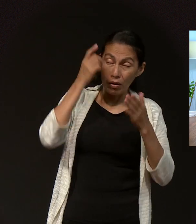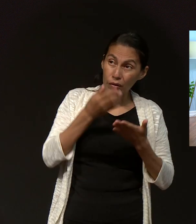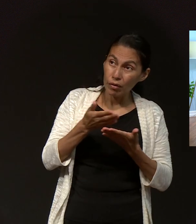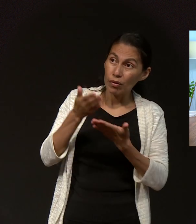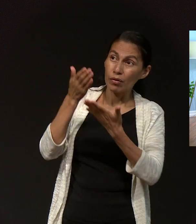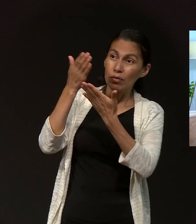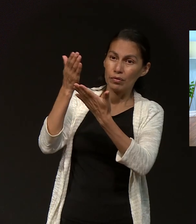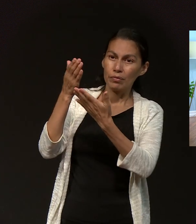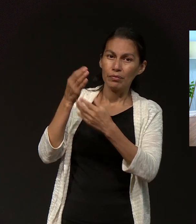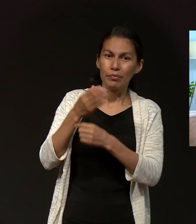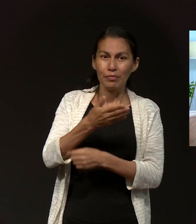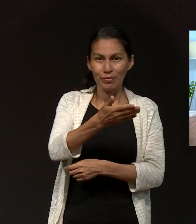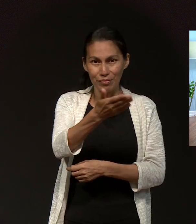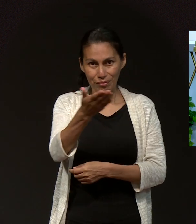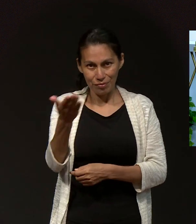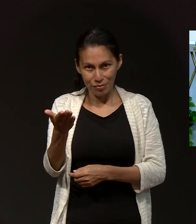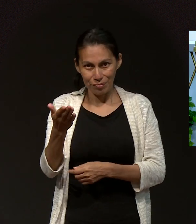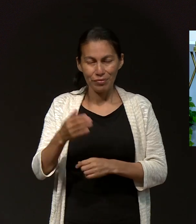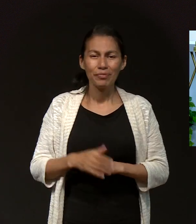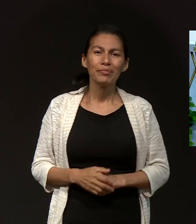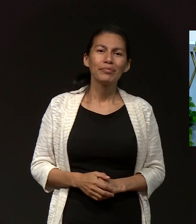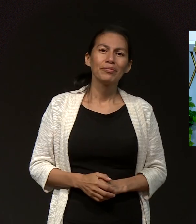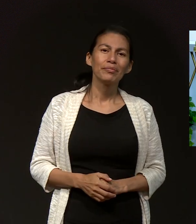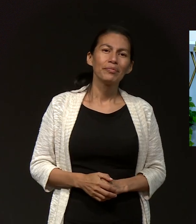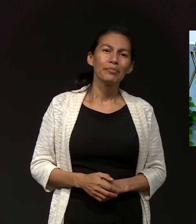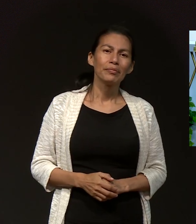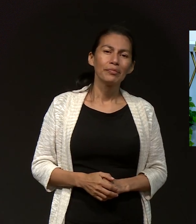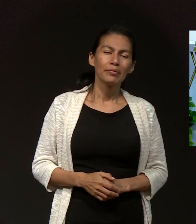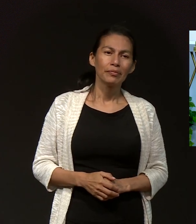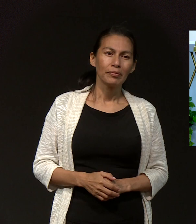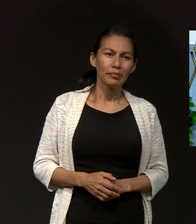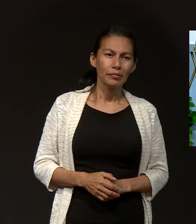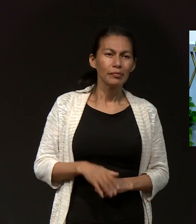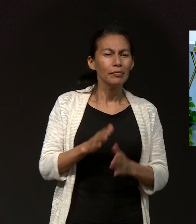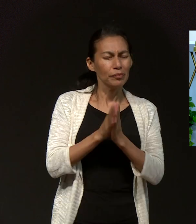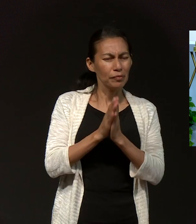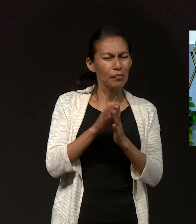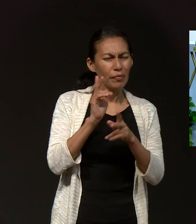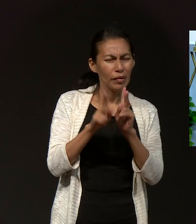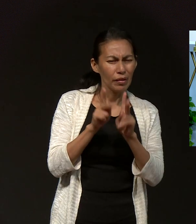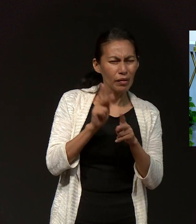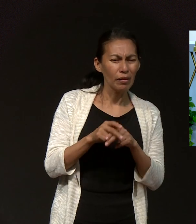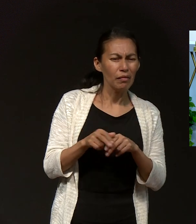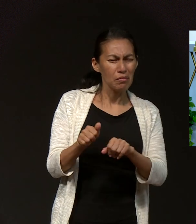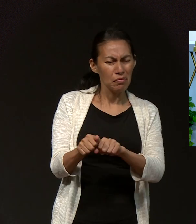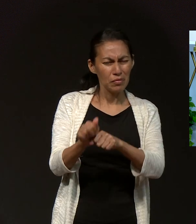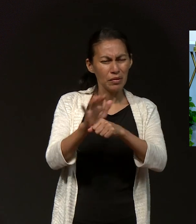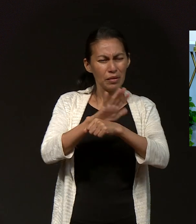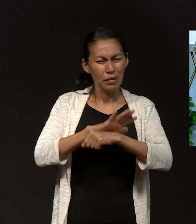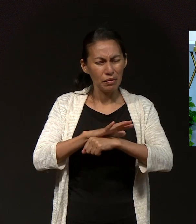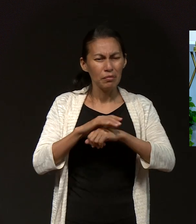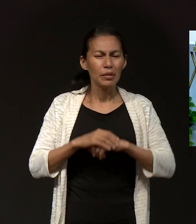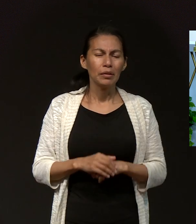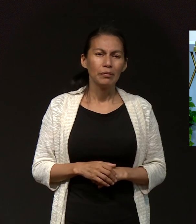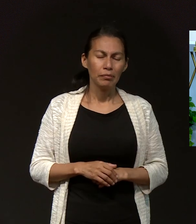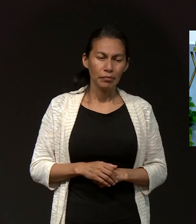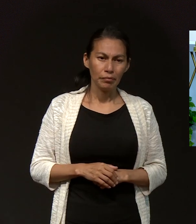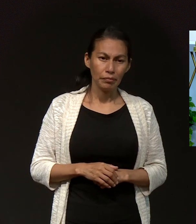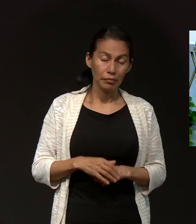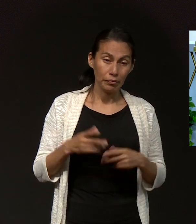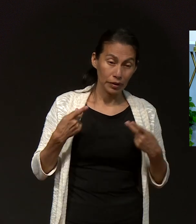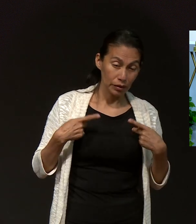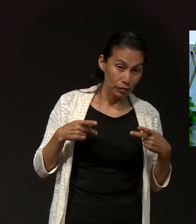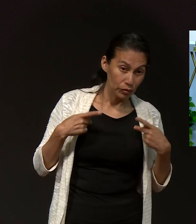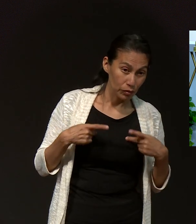tú vienes a darle gloria a Dios aquí delante de todos nosotros? Cuéntanos. Durante esta